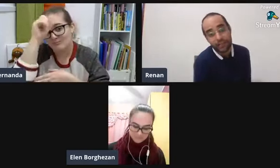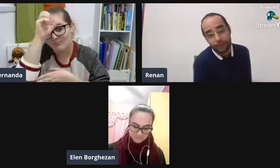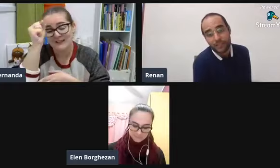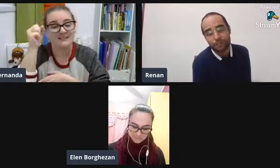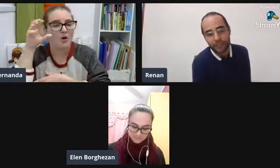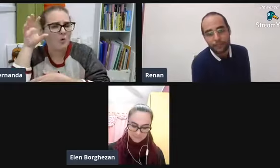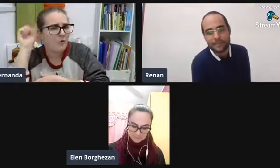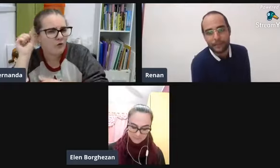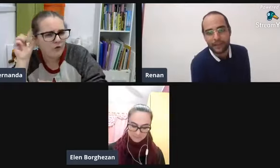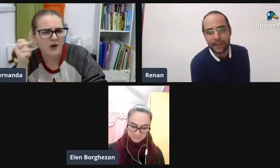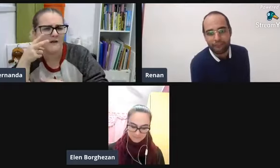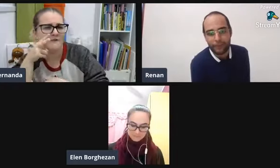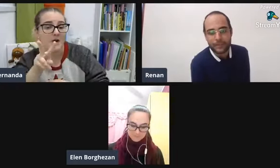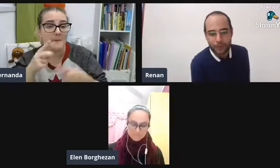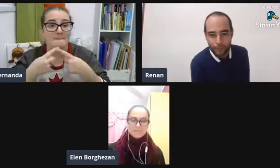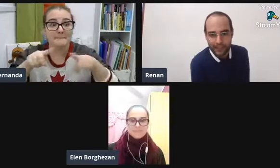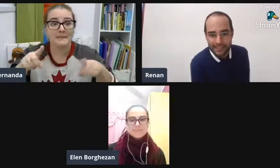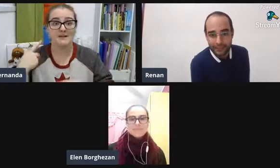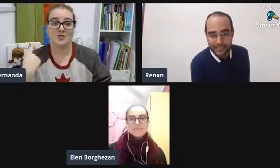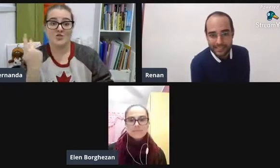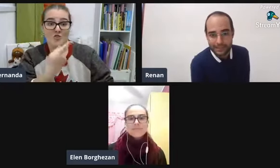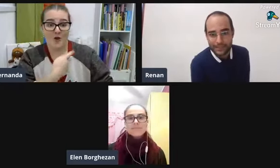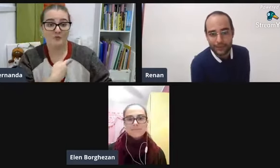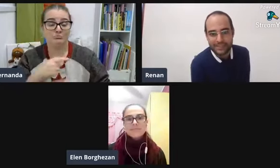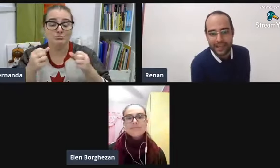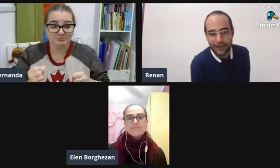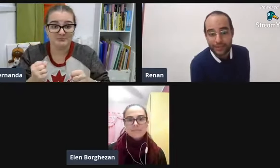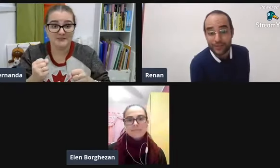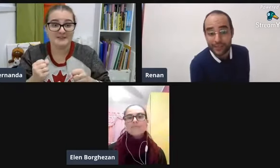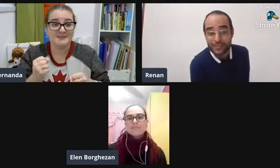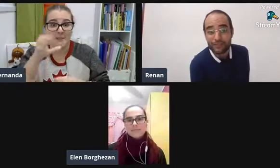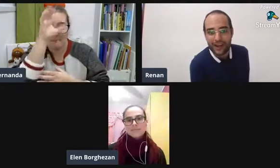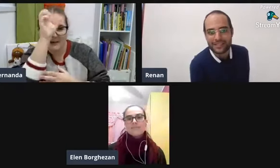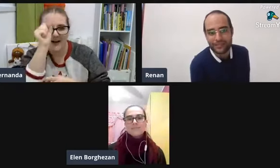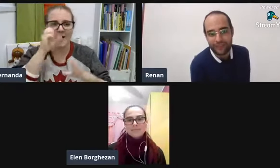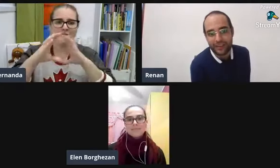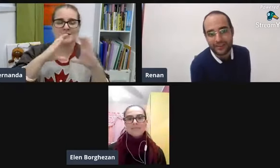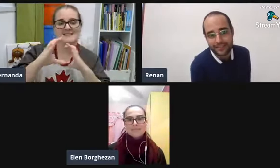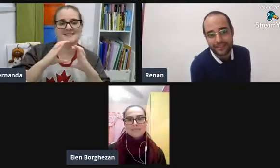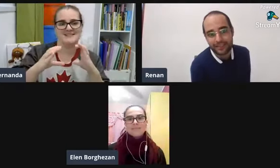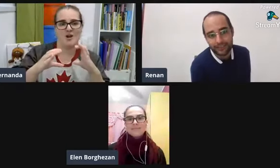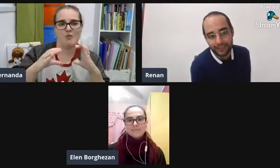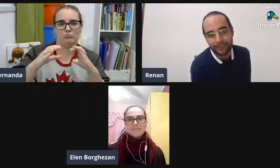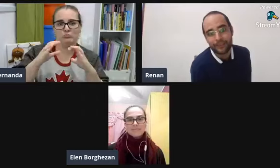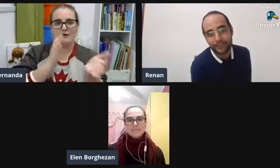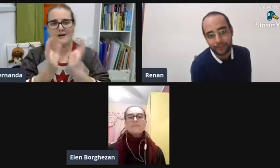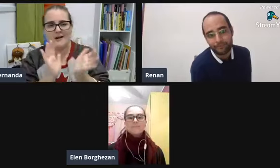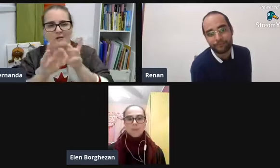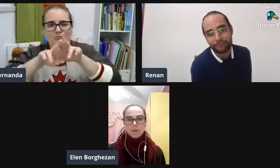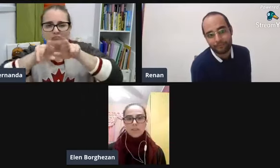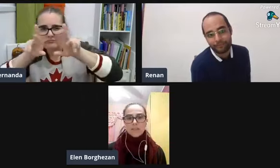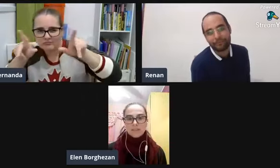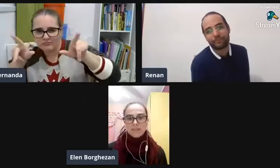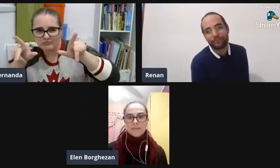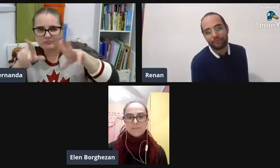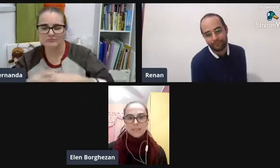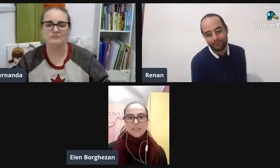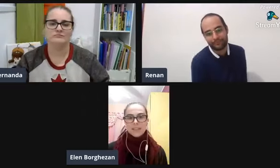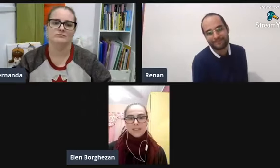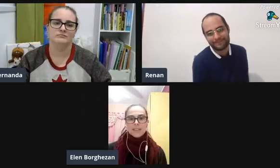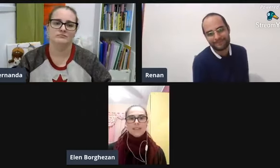ver. Já nós podemos aprender a forma de comunicação dessas pessoas, né? Eu acho que isso faz a diferença. Com